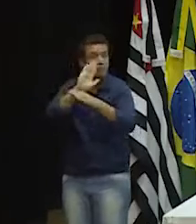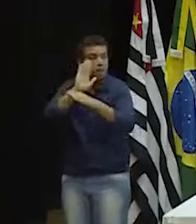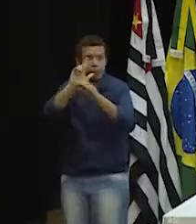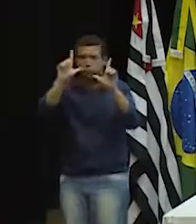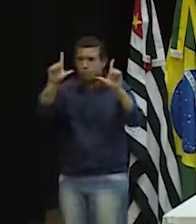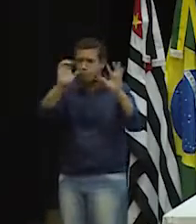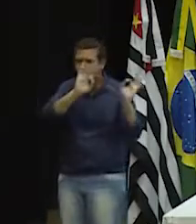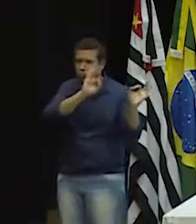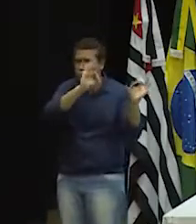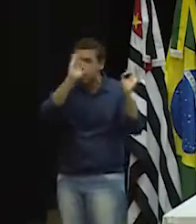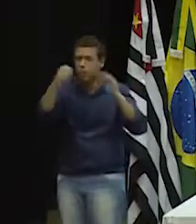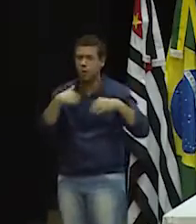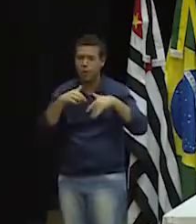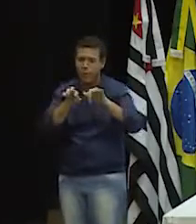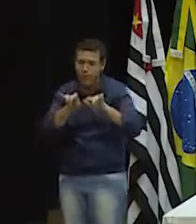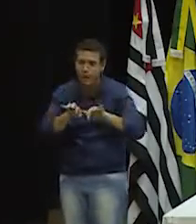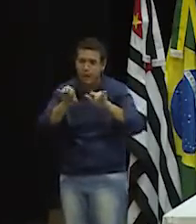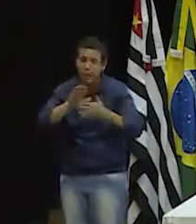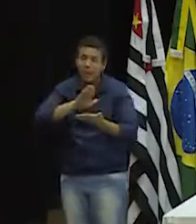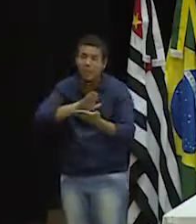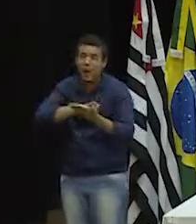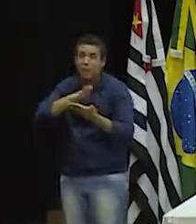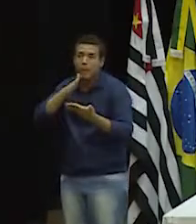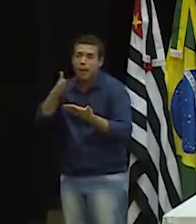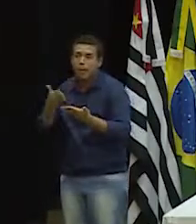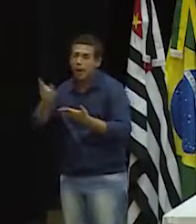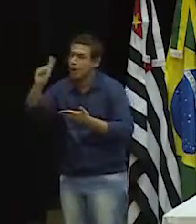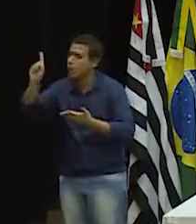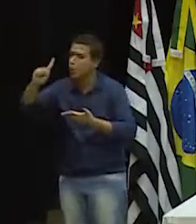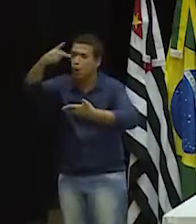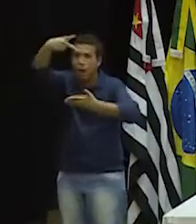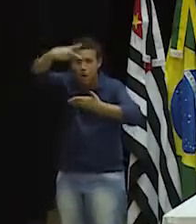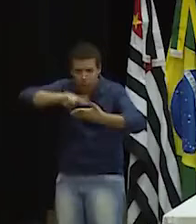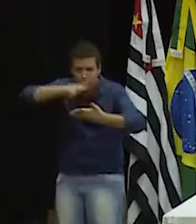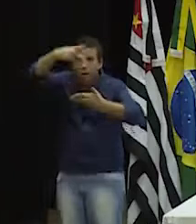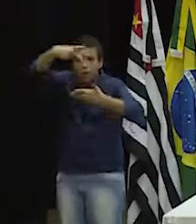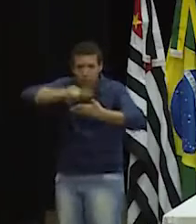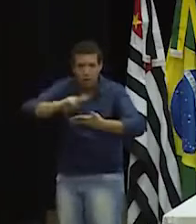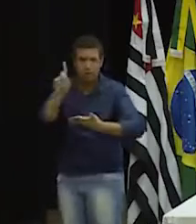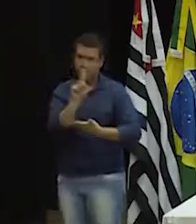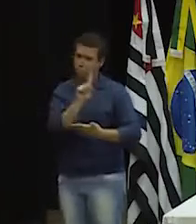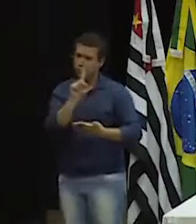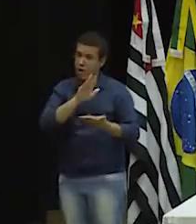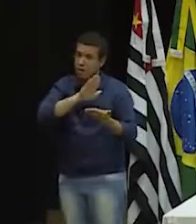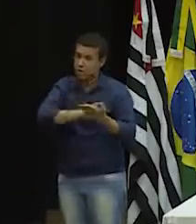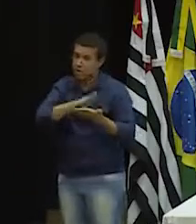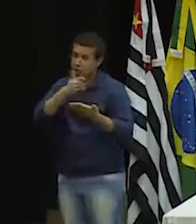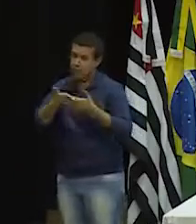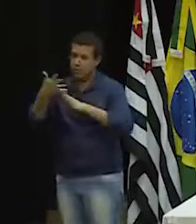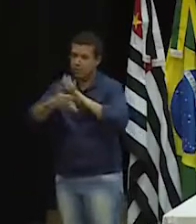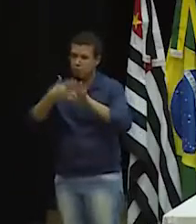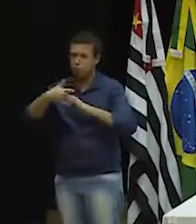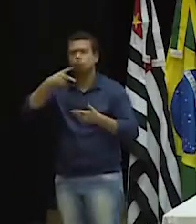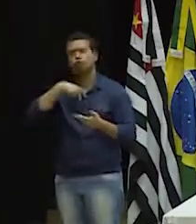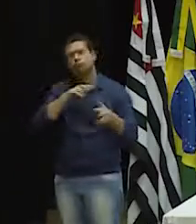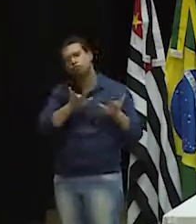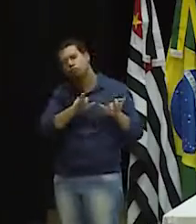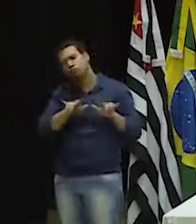eu assistia aos vídeos e traduzia. Não se trata de uma transcrição, mas uma